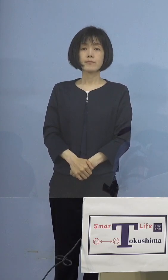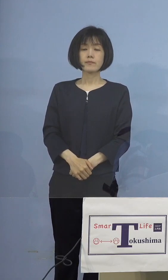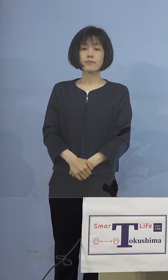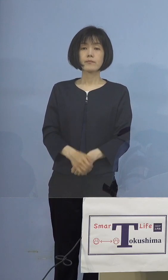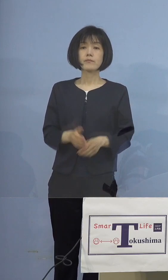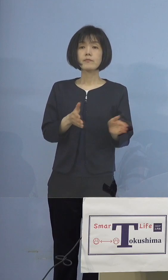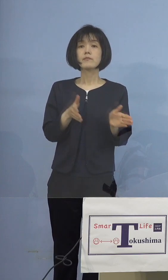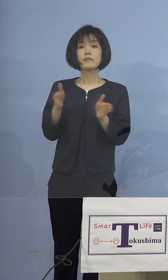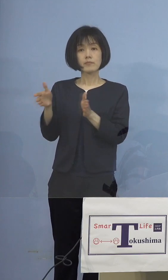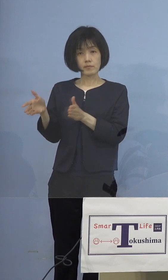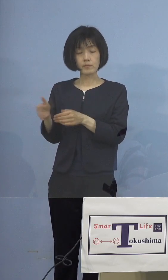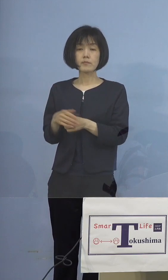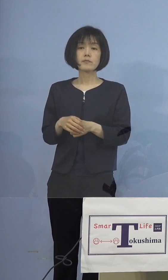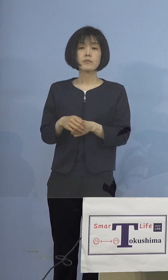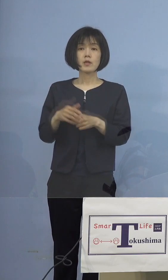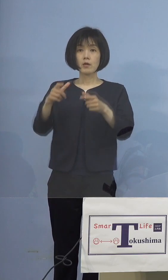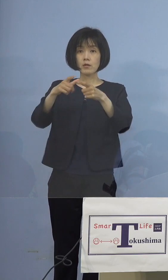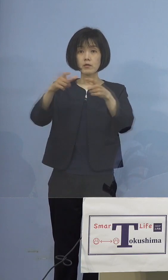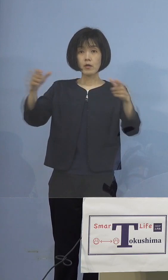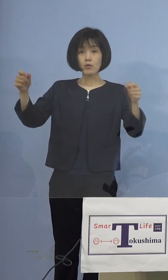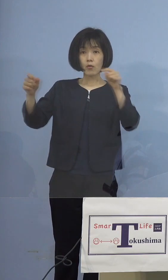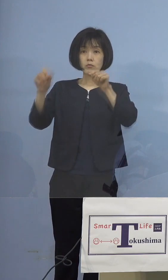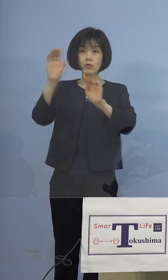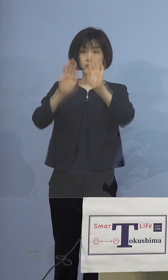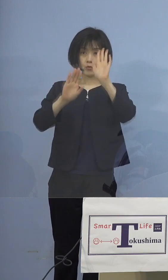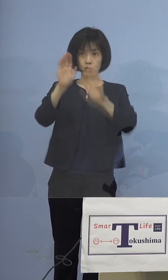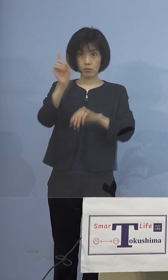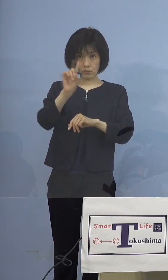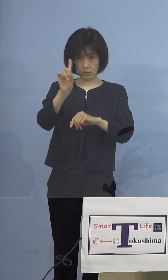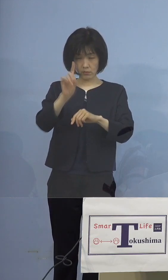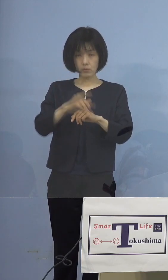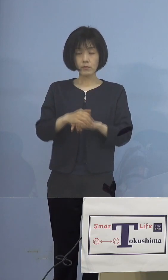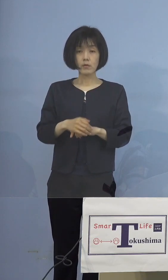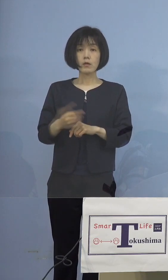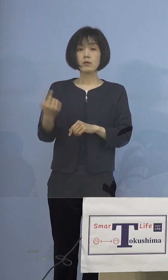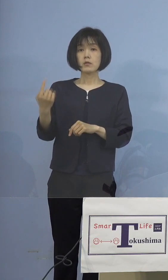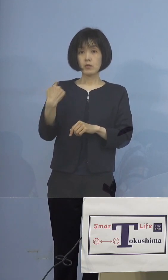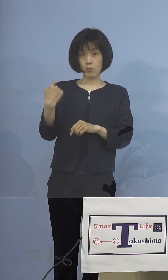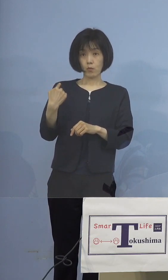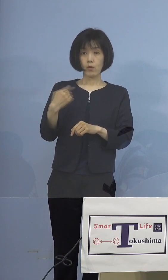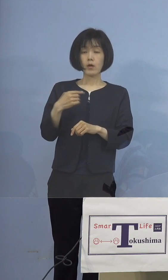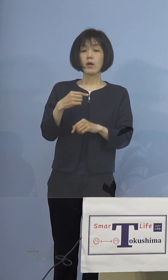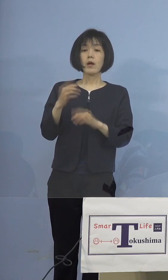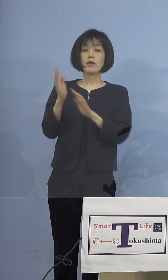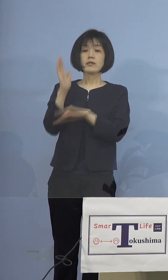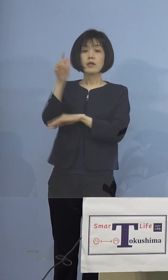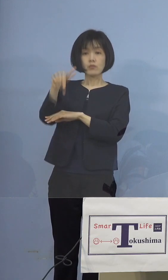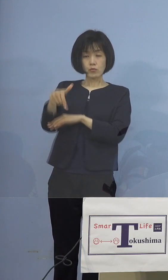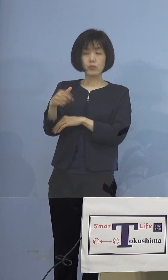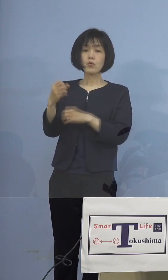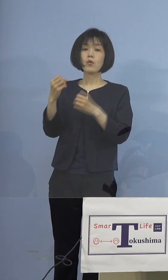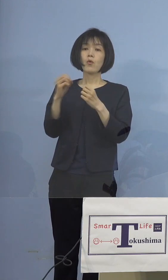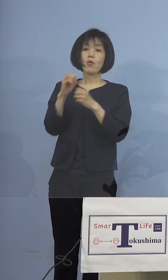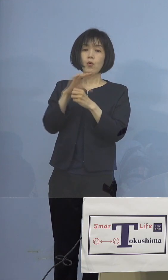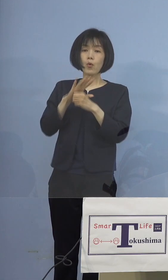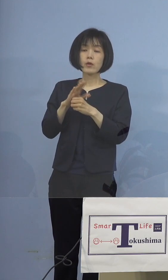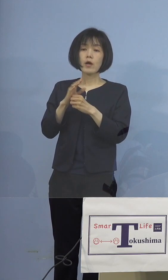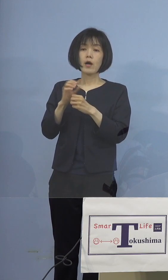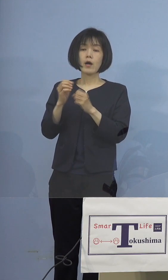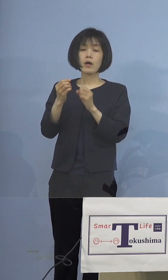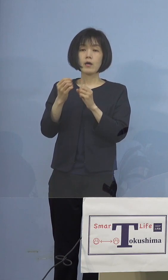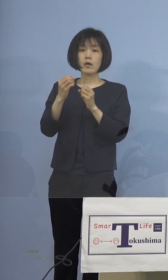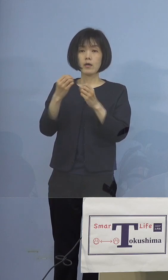一方、全国に目を向けますと、昨日は政府の新型コロナウイルス感染